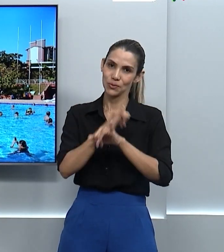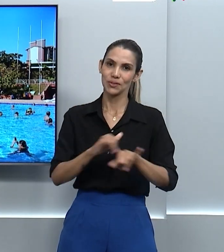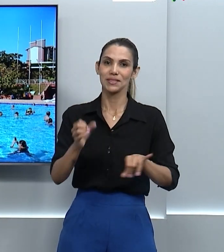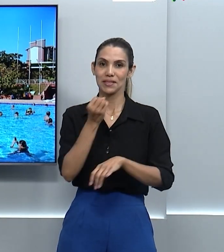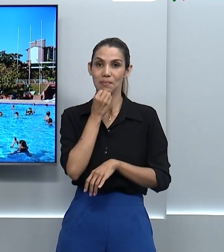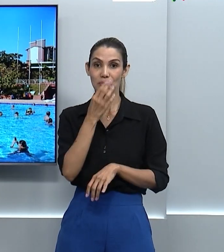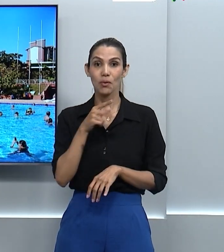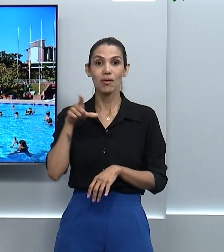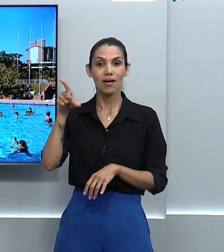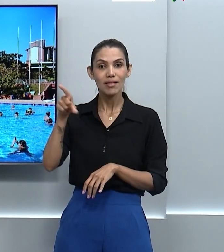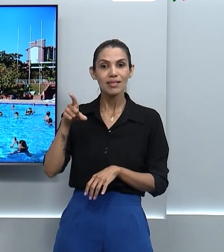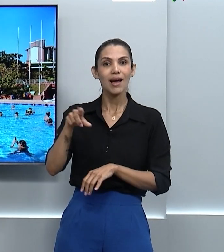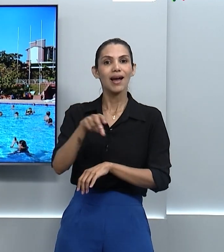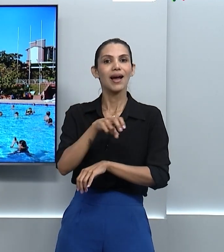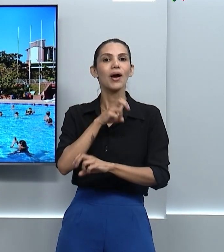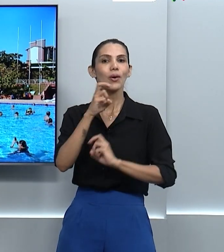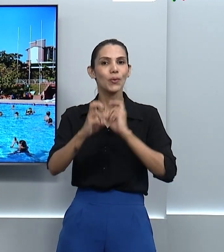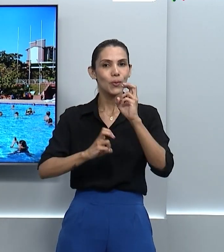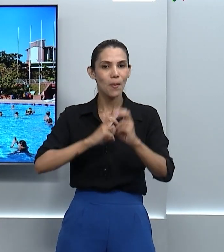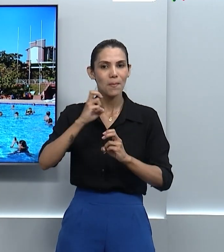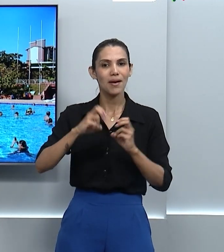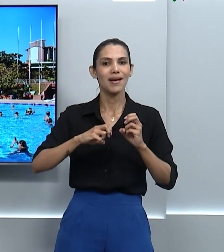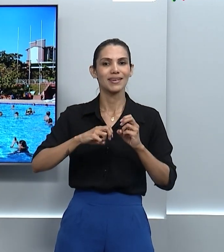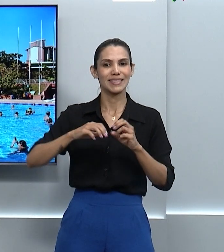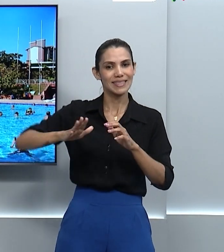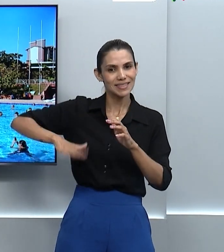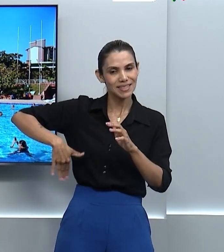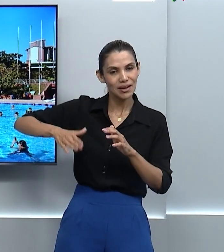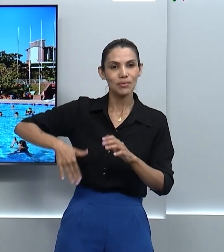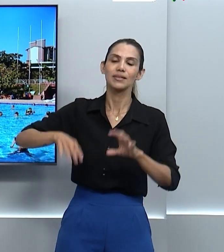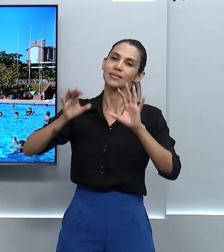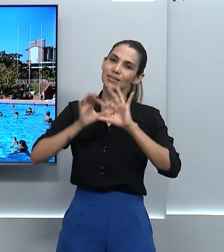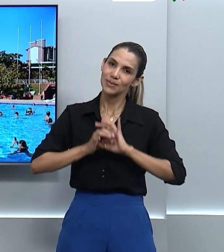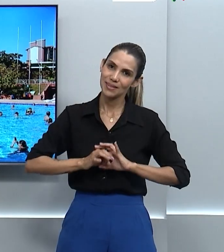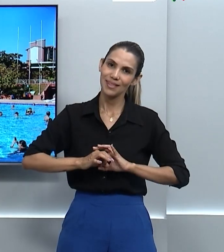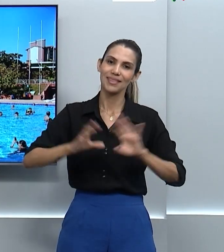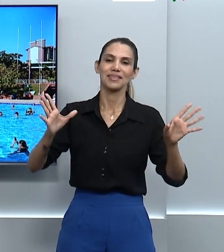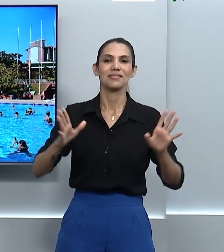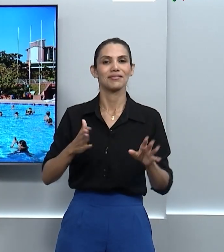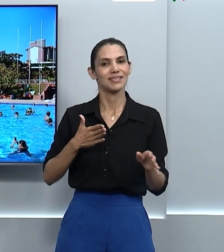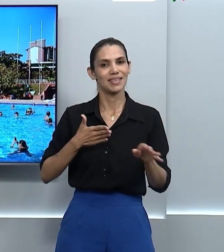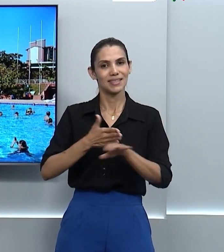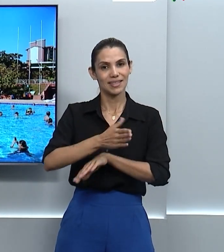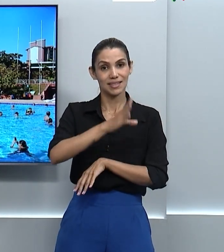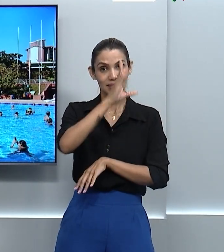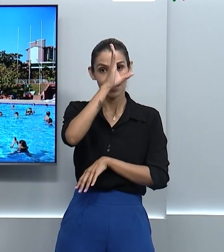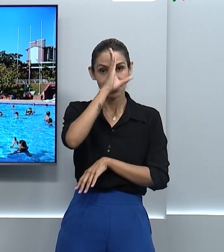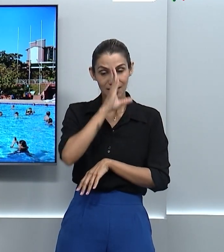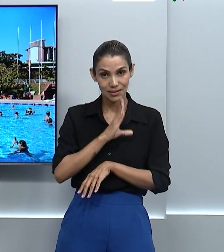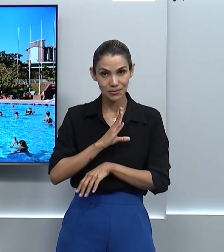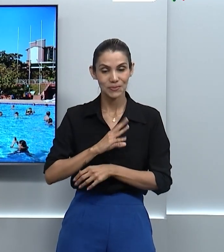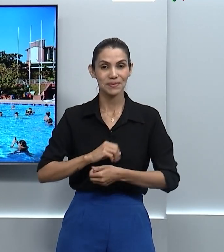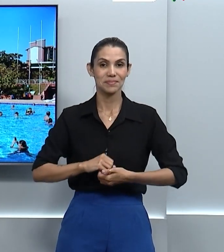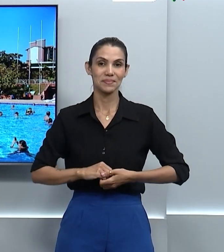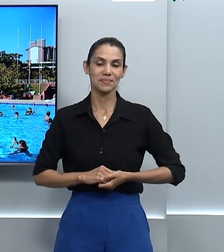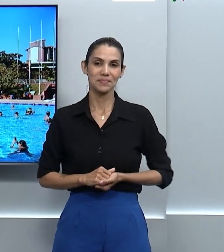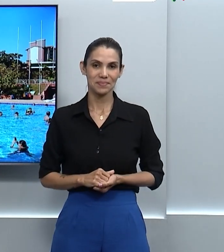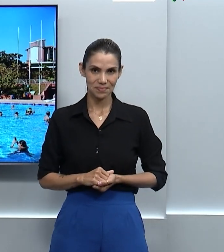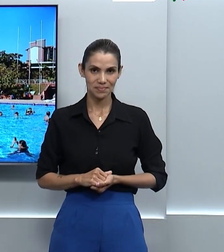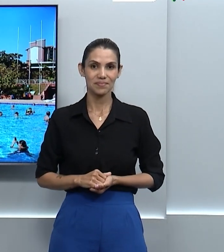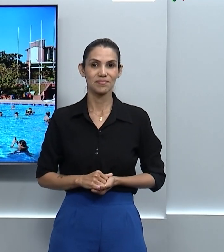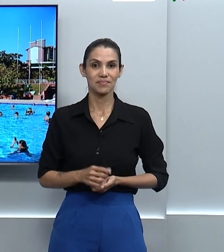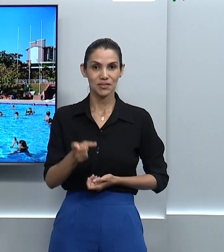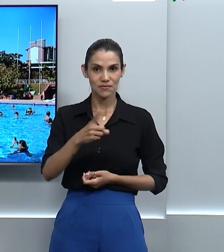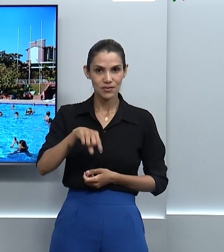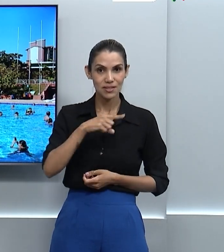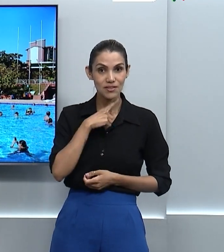os parques aquáticos do SESC estarão liberados. A entrada será gratuita nesse Dia do Trabalhador. Para garantir